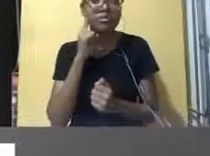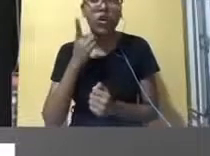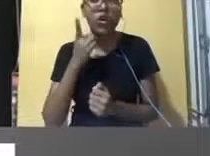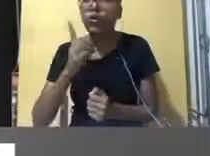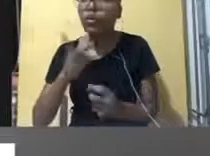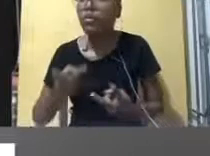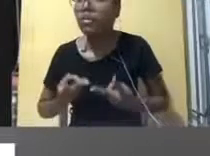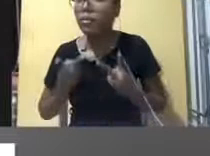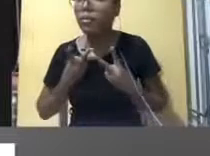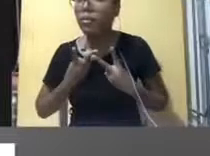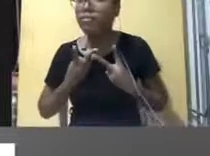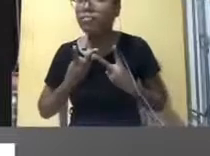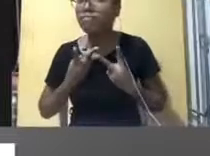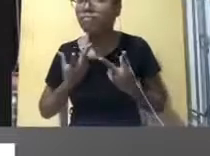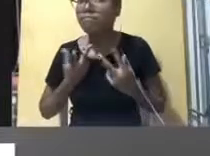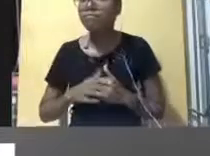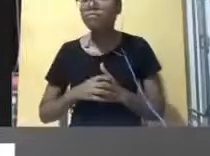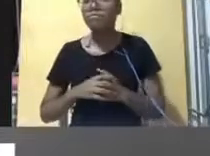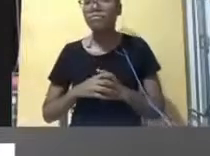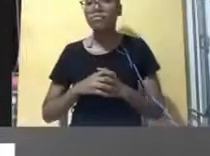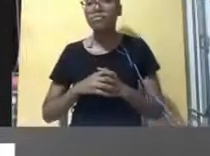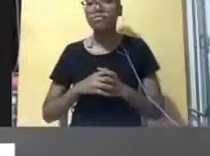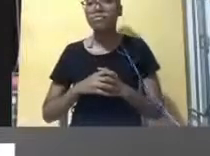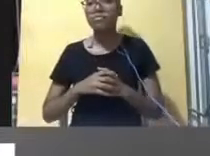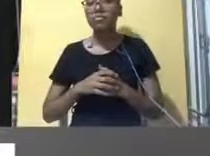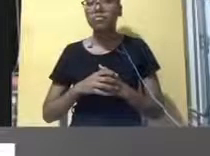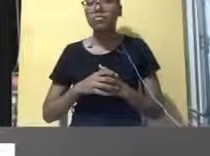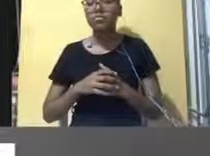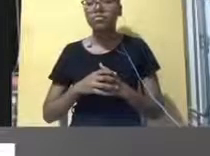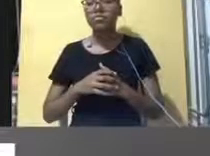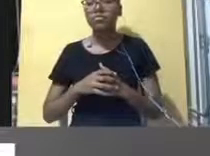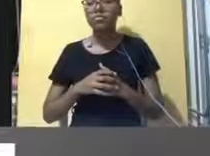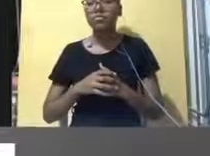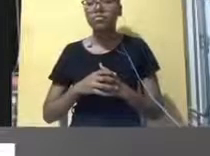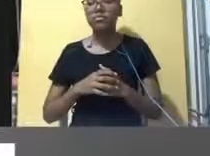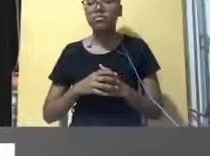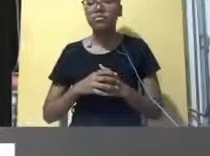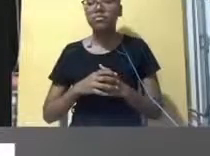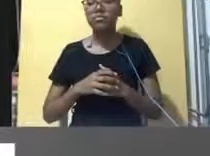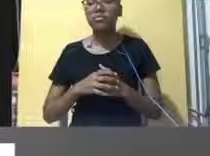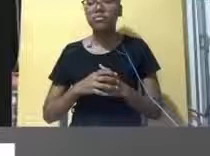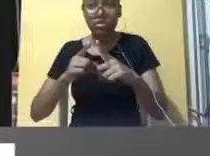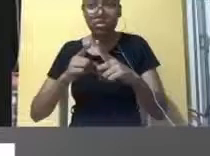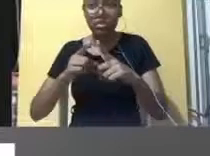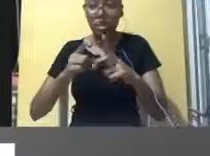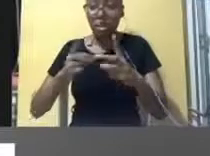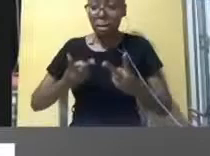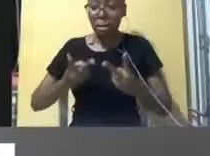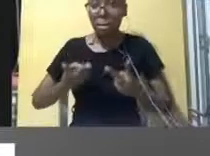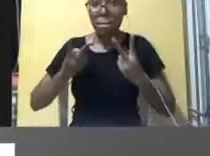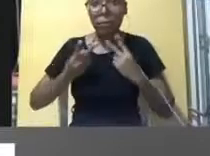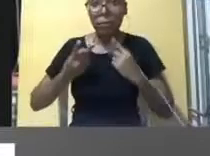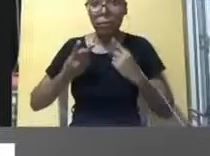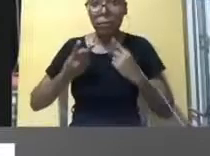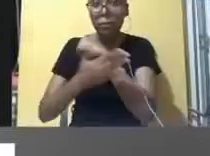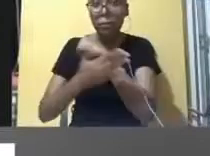tiene un impacto en su forma de ser. Si es un sordo de una persona sorda de la República